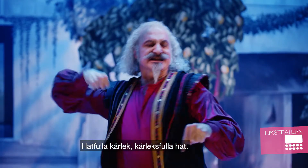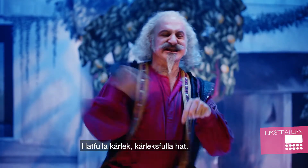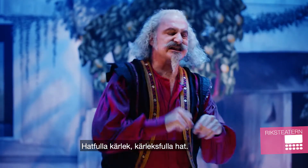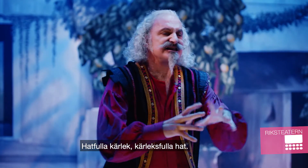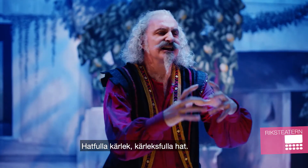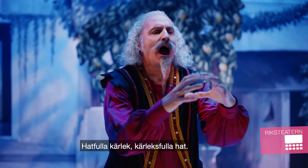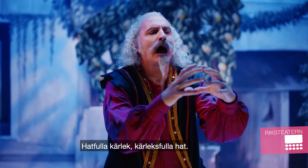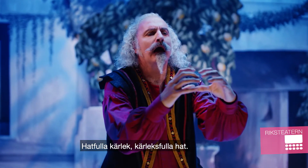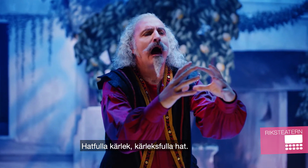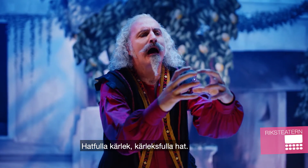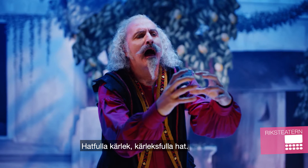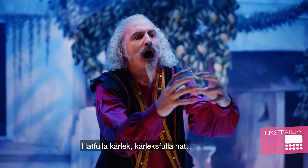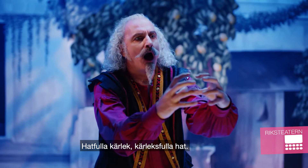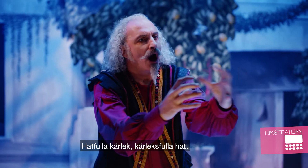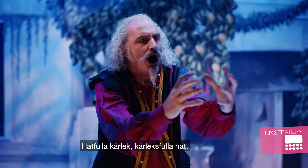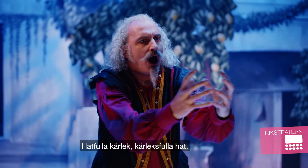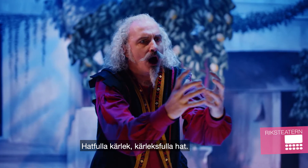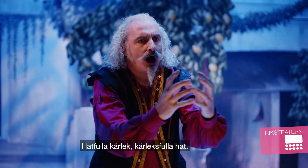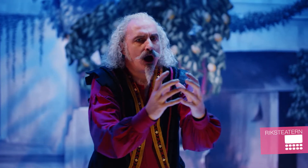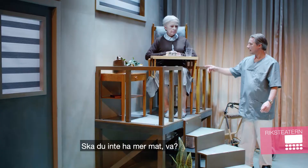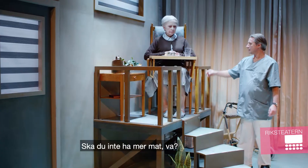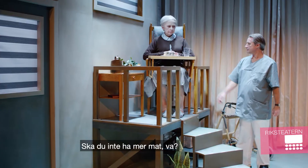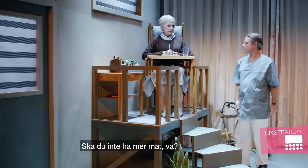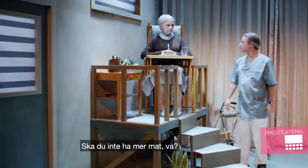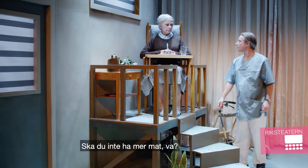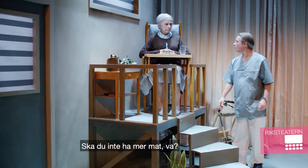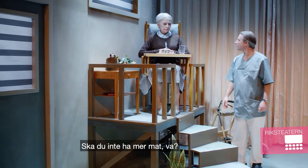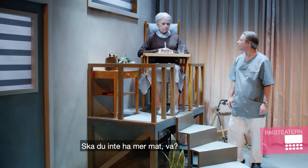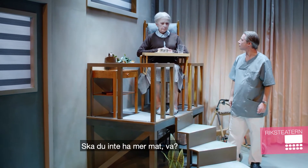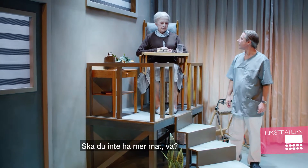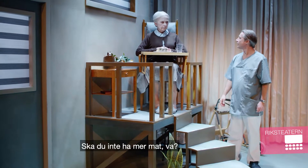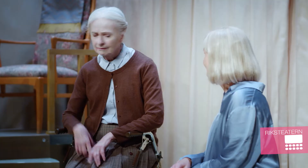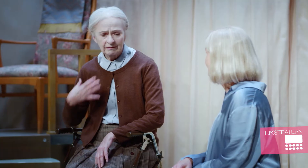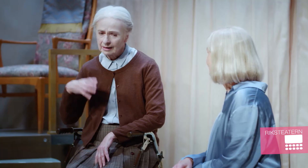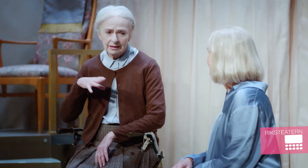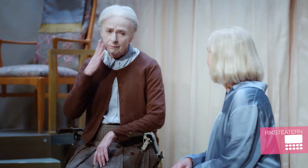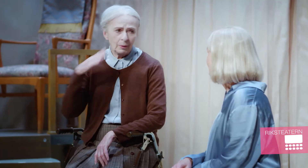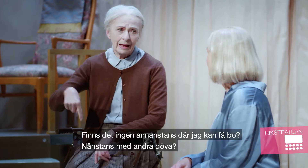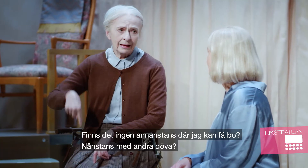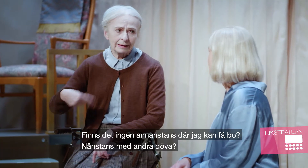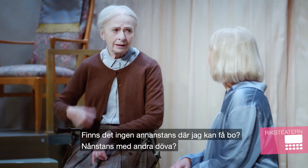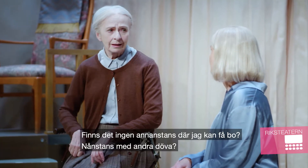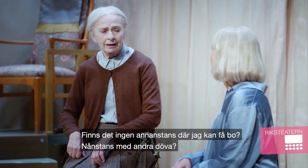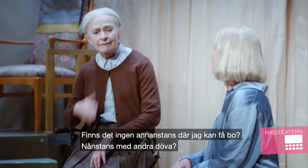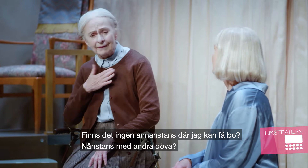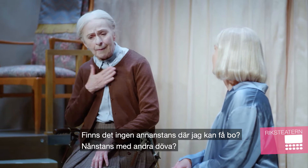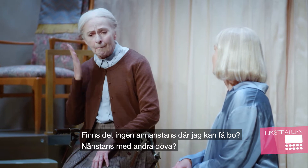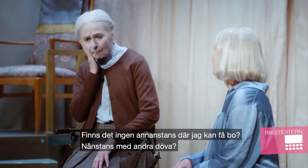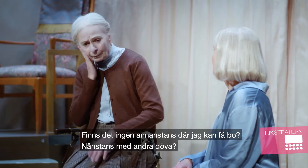hatfulla kärlek, kärleksfulla hat. Ja, men så är du inte ha med mat, va? Finns det ingen annanstans där jag kan få bo,